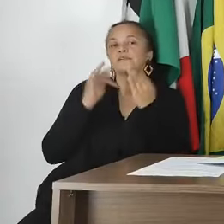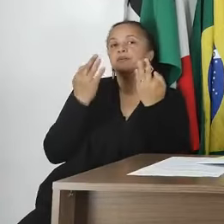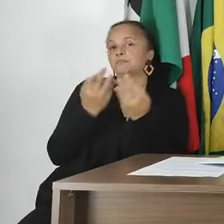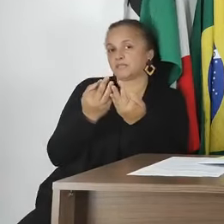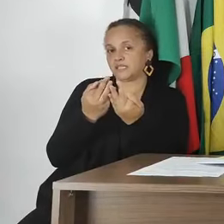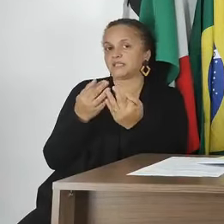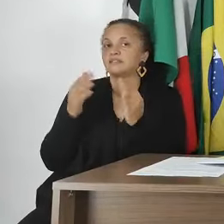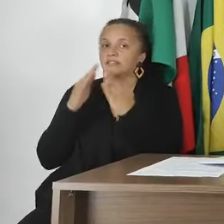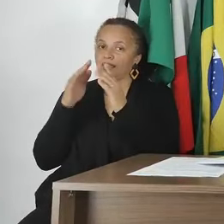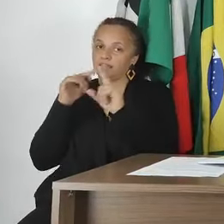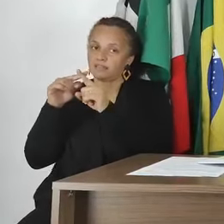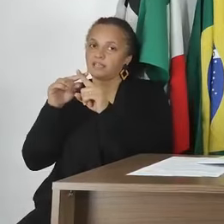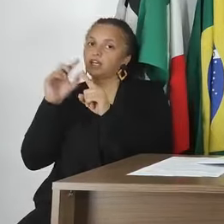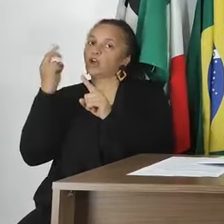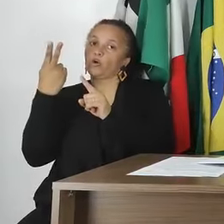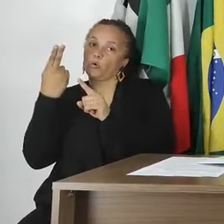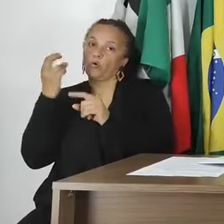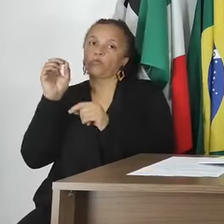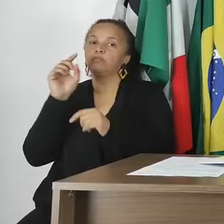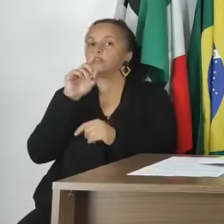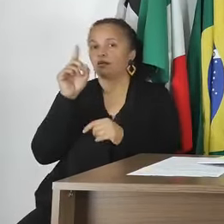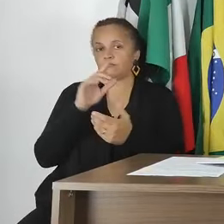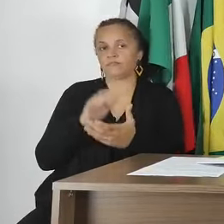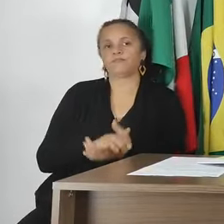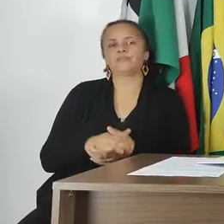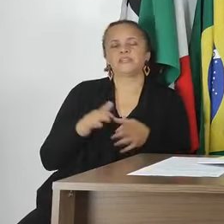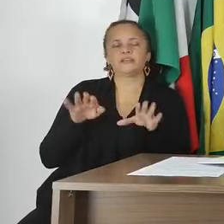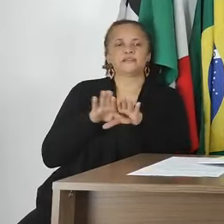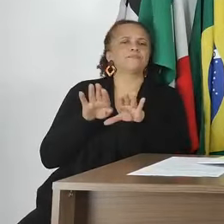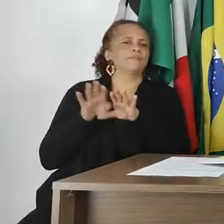domésticos na fé. Cooperar com a distribuição de cestas